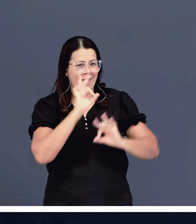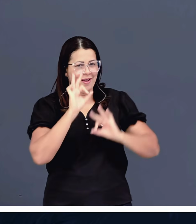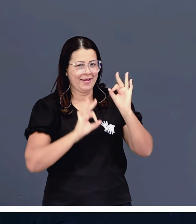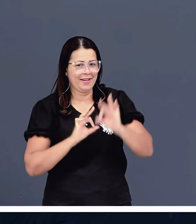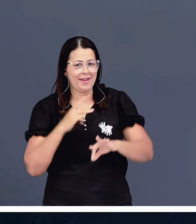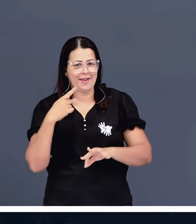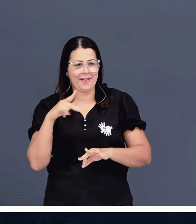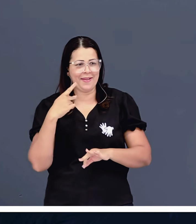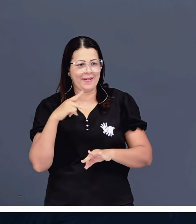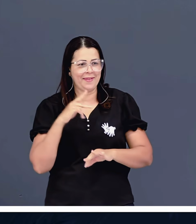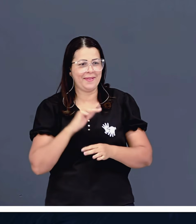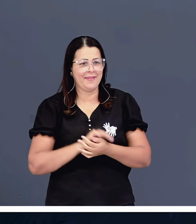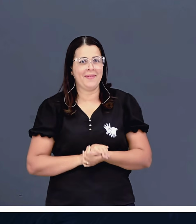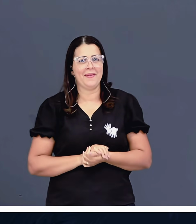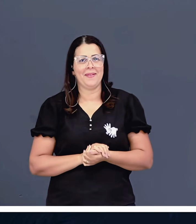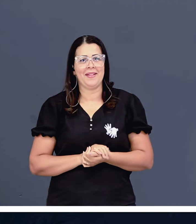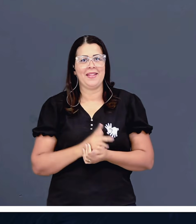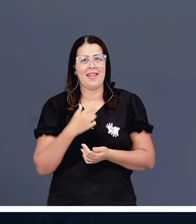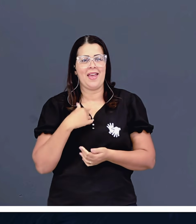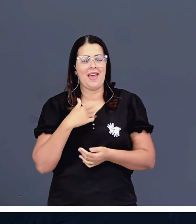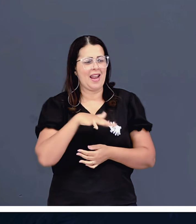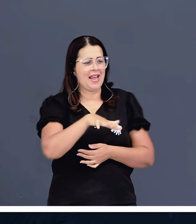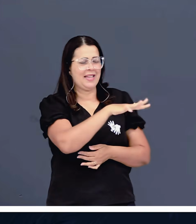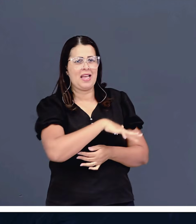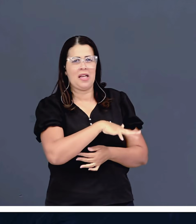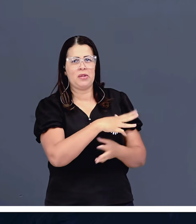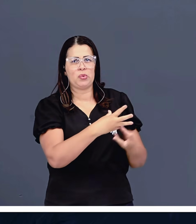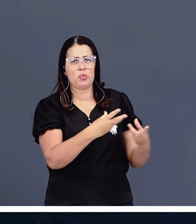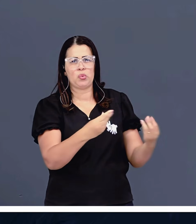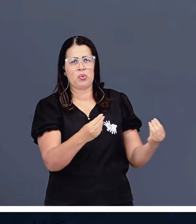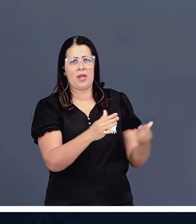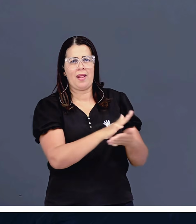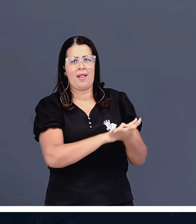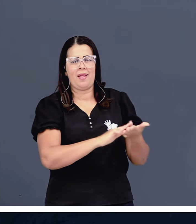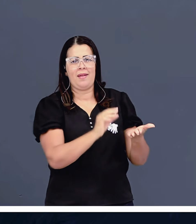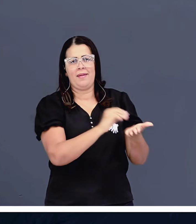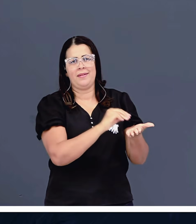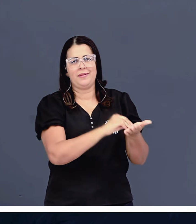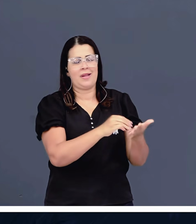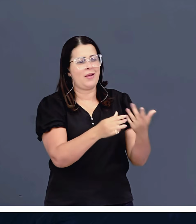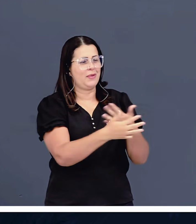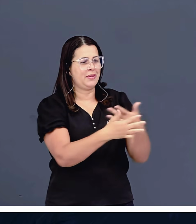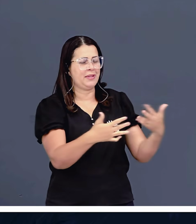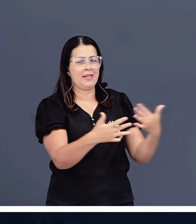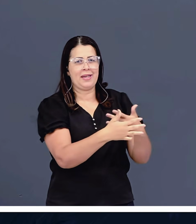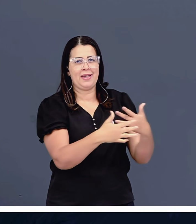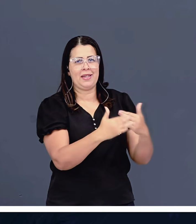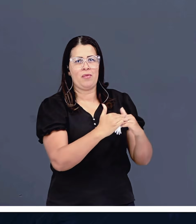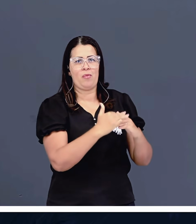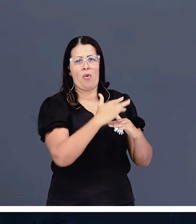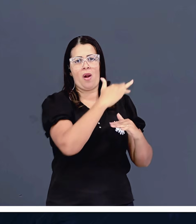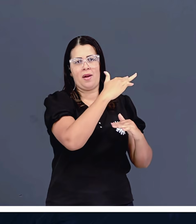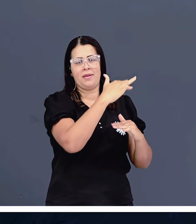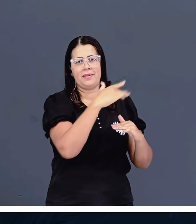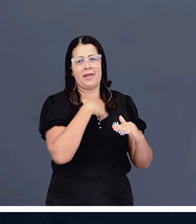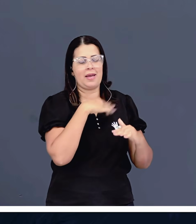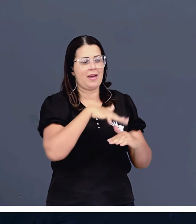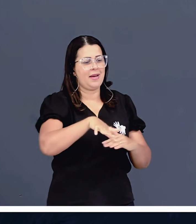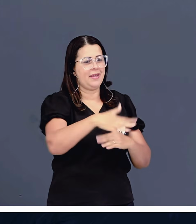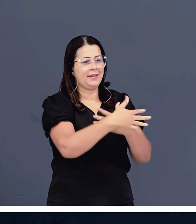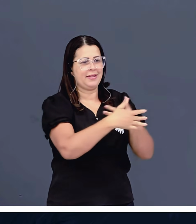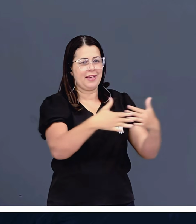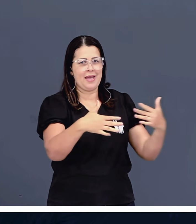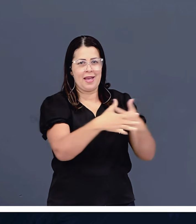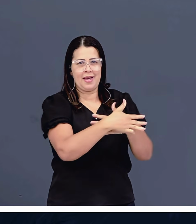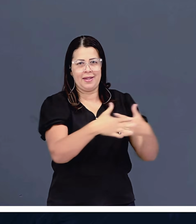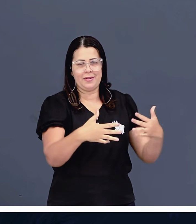povo, não era a terra da escassez. Não era a terra da suficiência. Era a terra